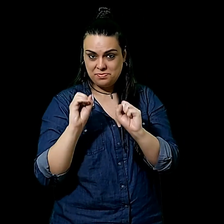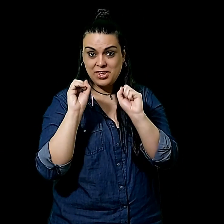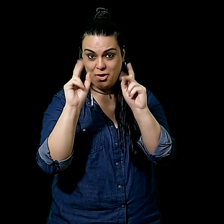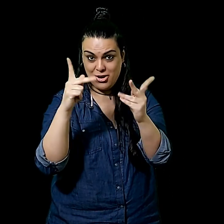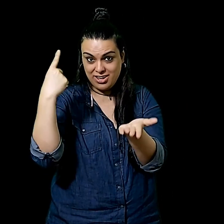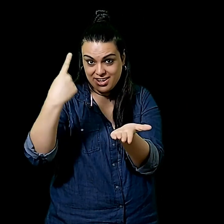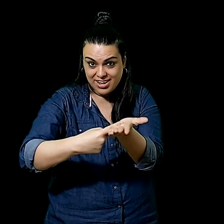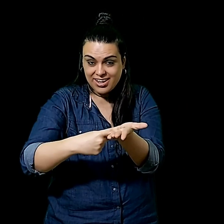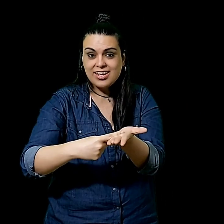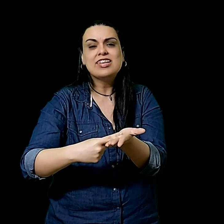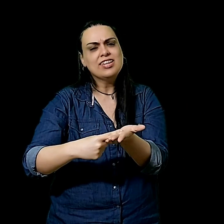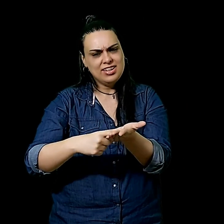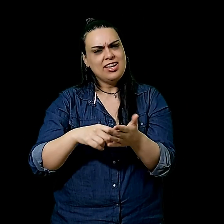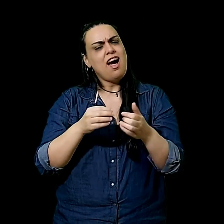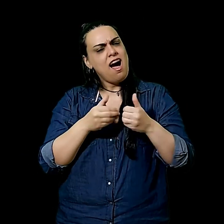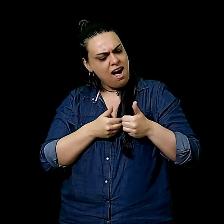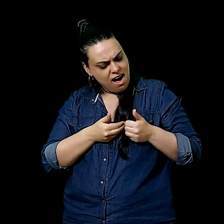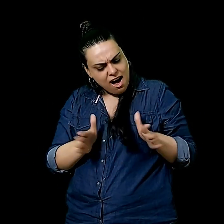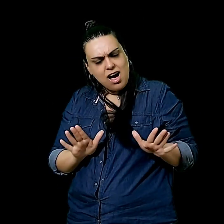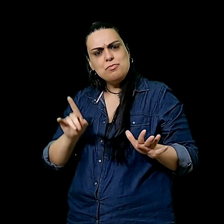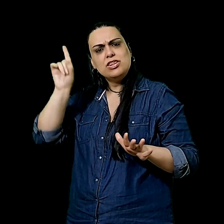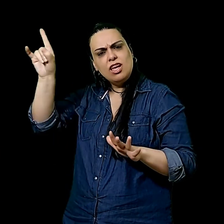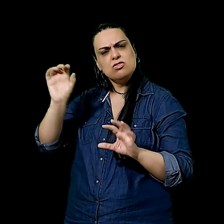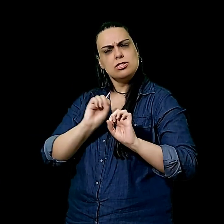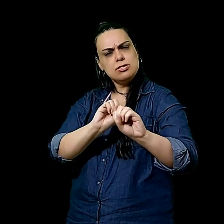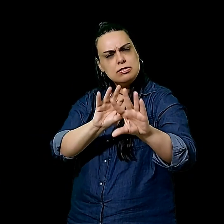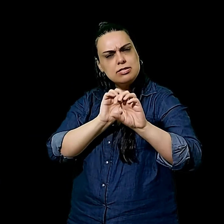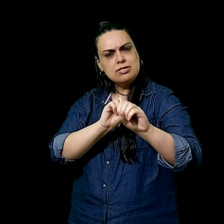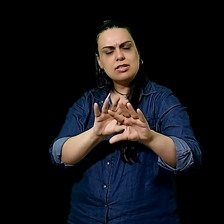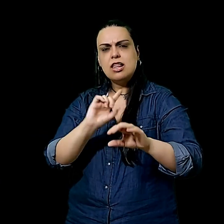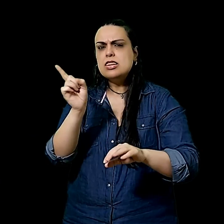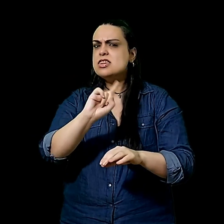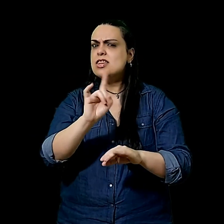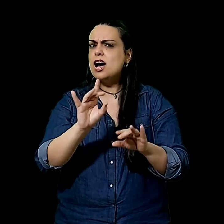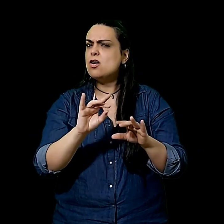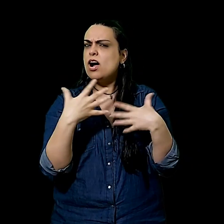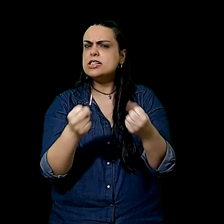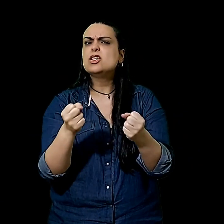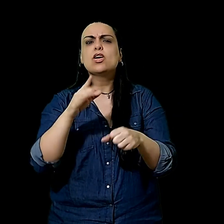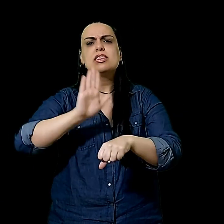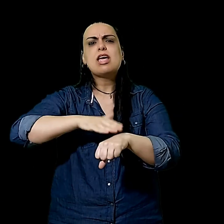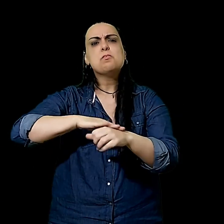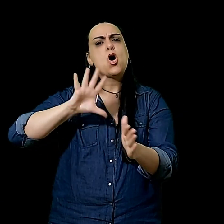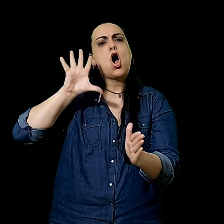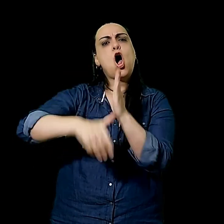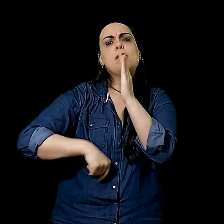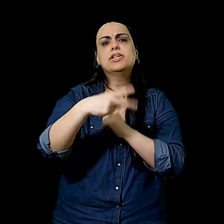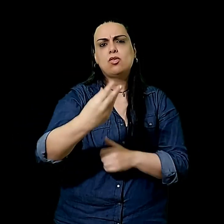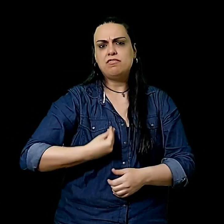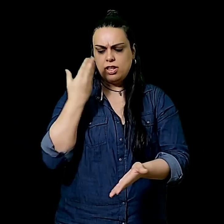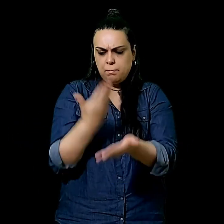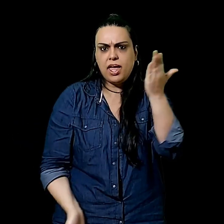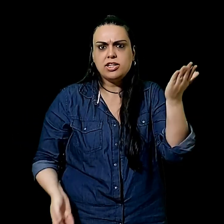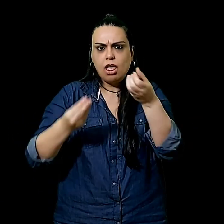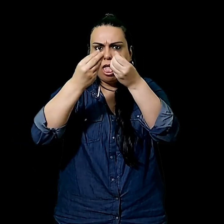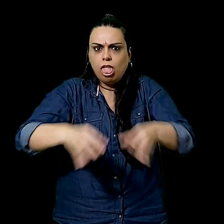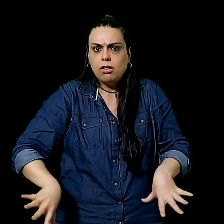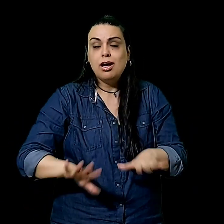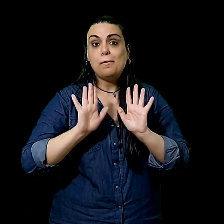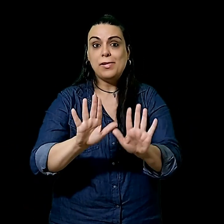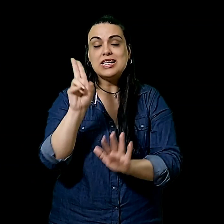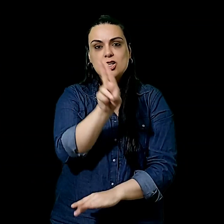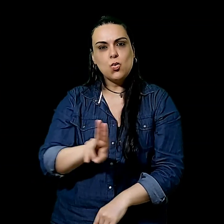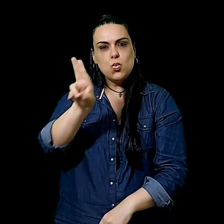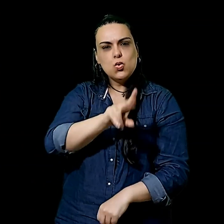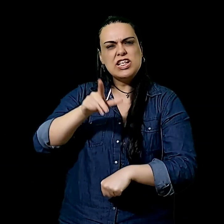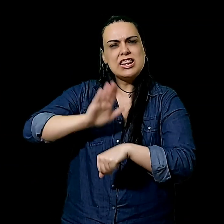tá ok? Seja ministrado até o final. Não deixe o tempo roubar de você a vida, mas use todo o tempo que a